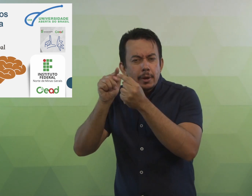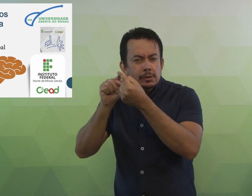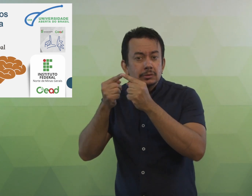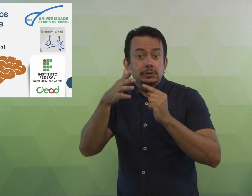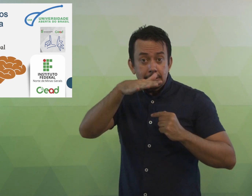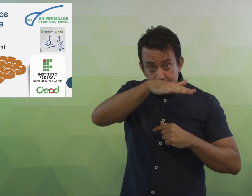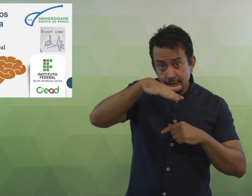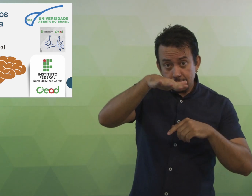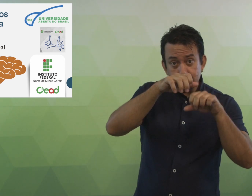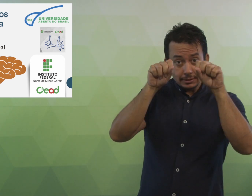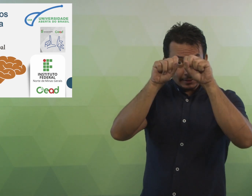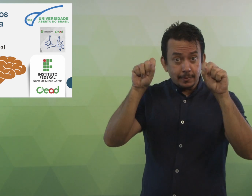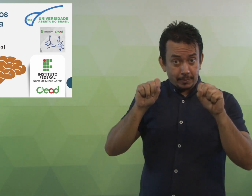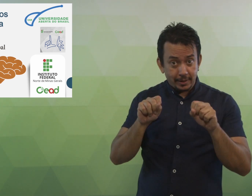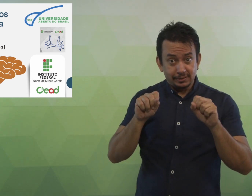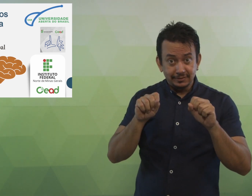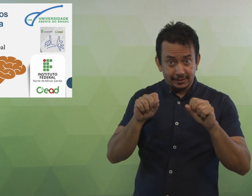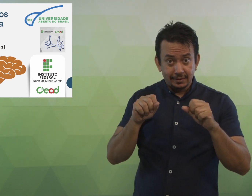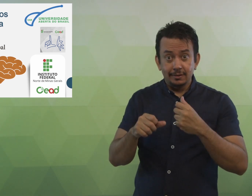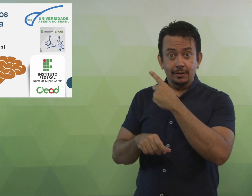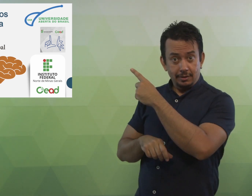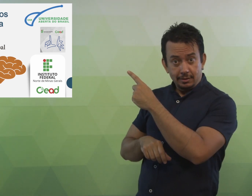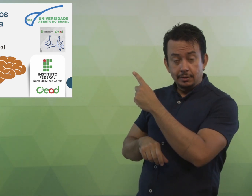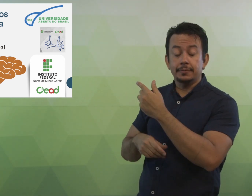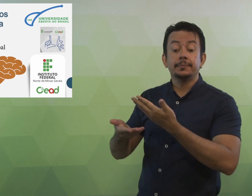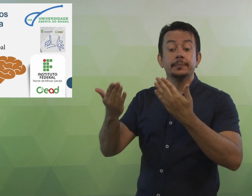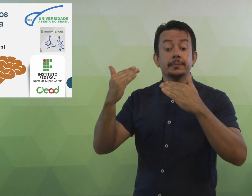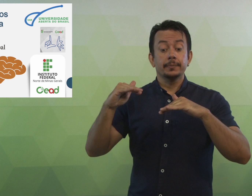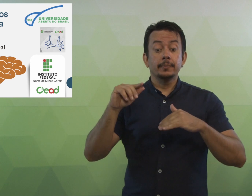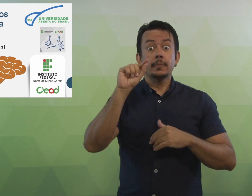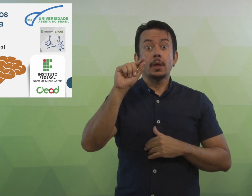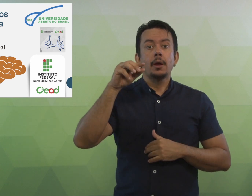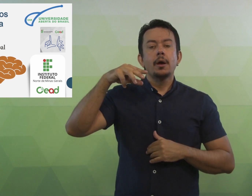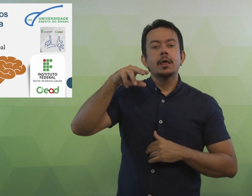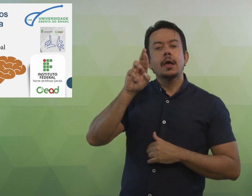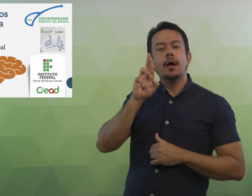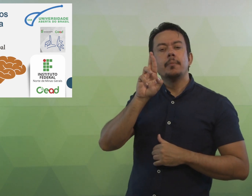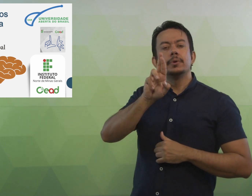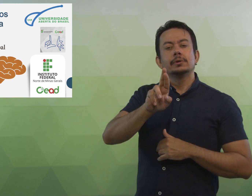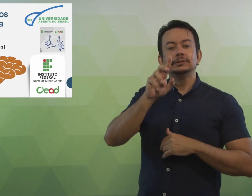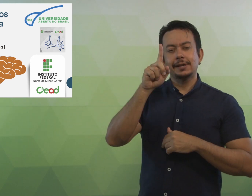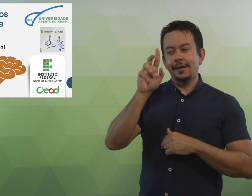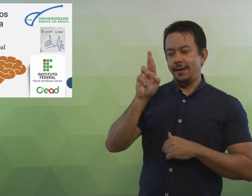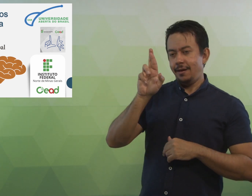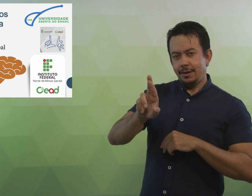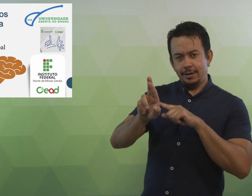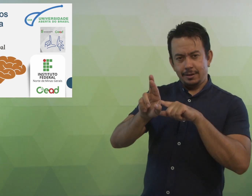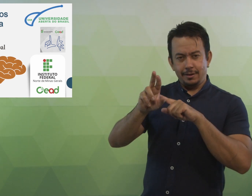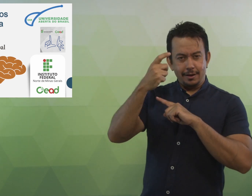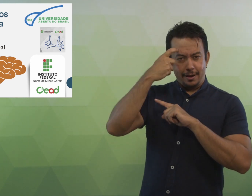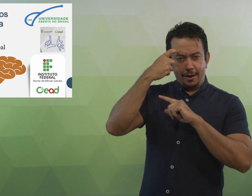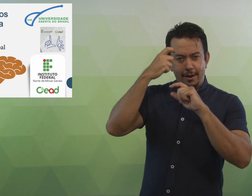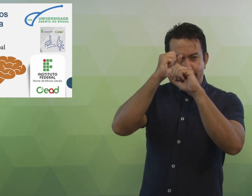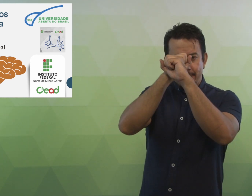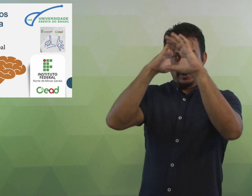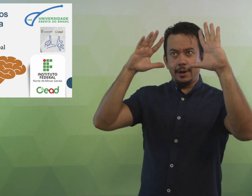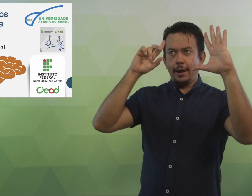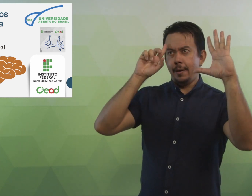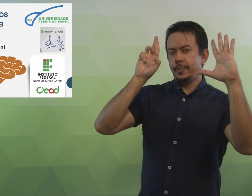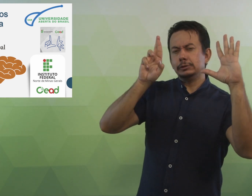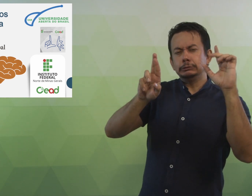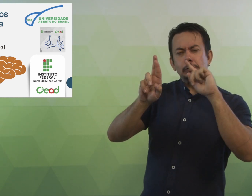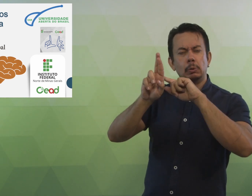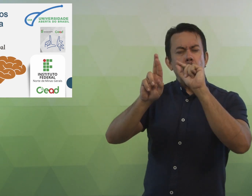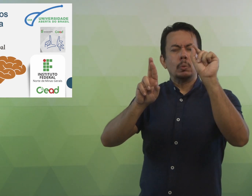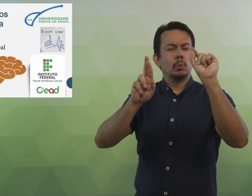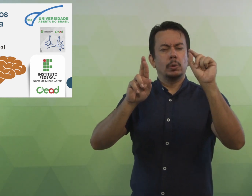ou em Libras, tá bom? Então, todo esse contexto precisa estar certo dentro do sistema para que nós possamos conseguir